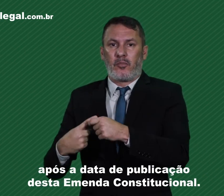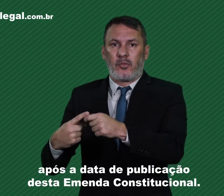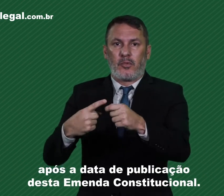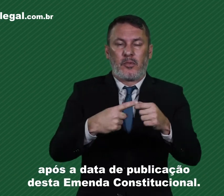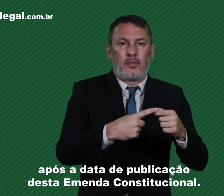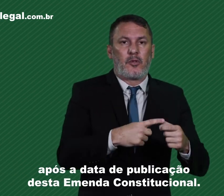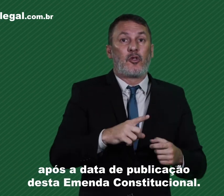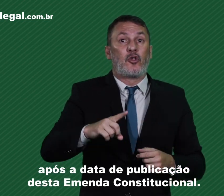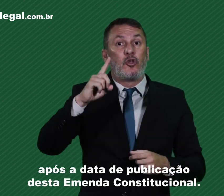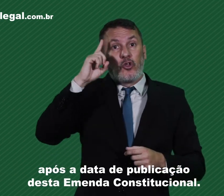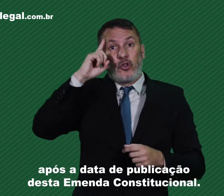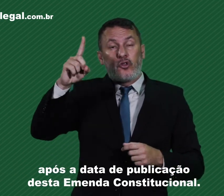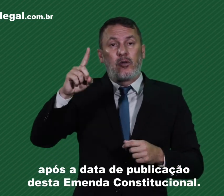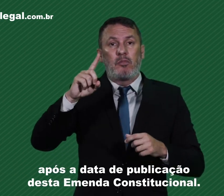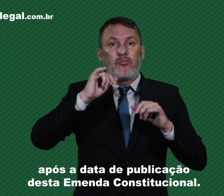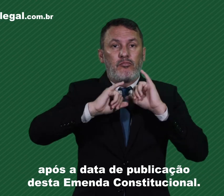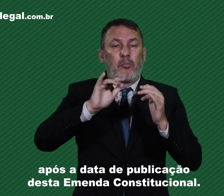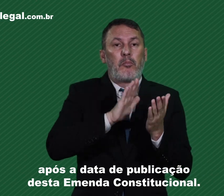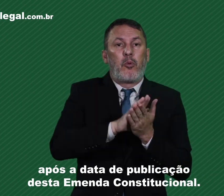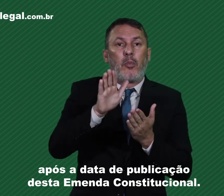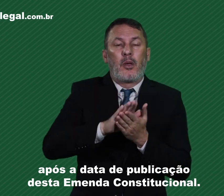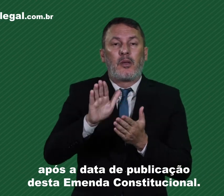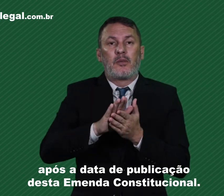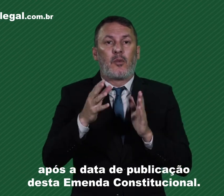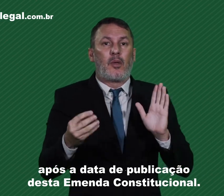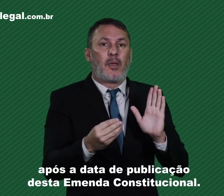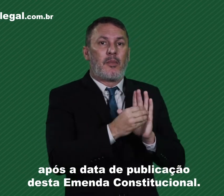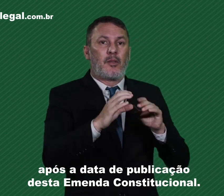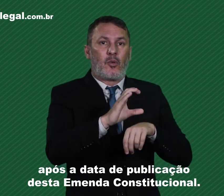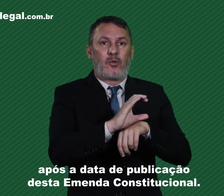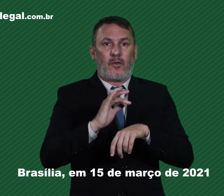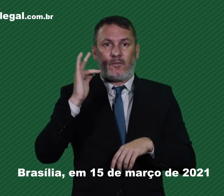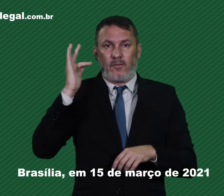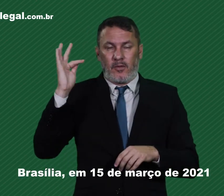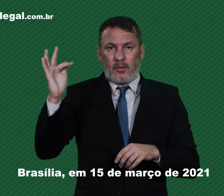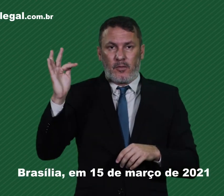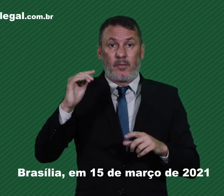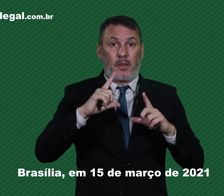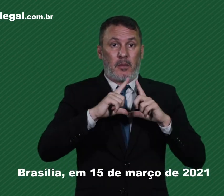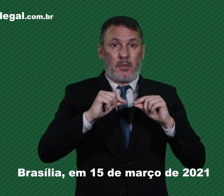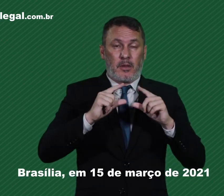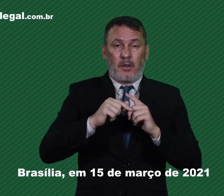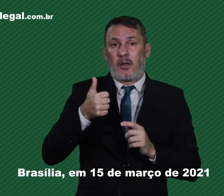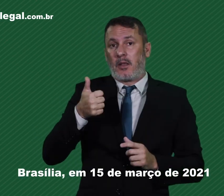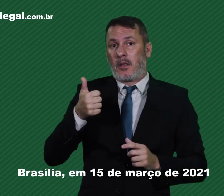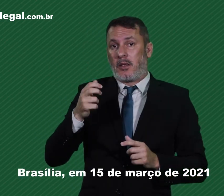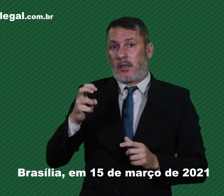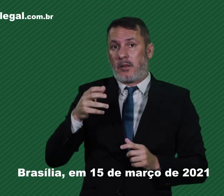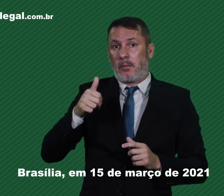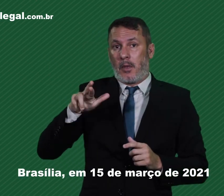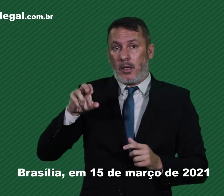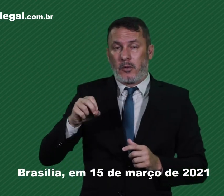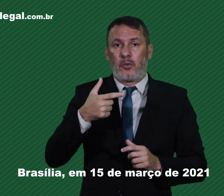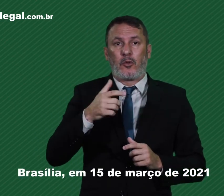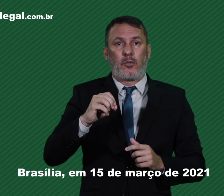após a data de publicação desta emenda constitucional Brasília em 15 de março de